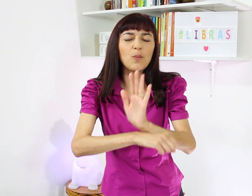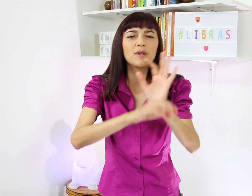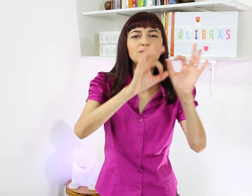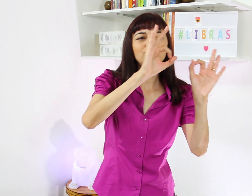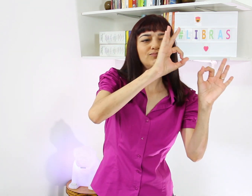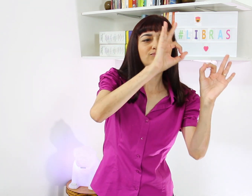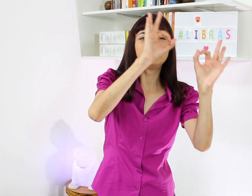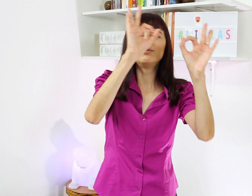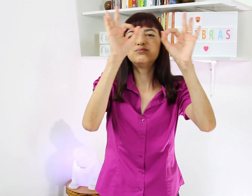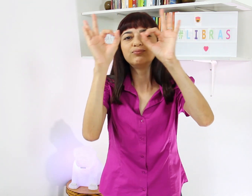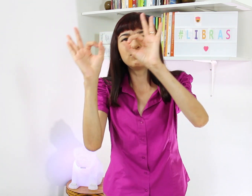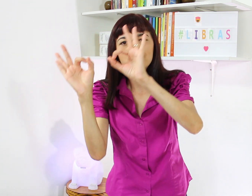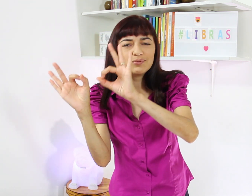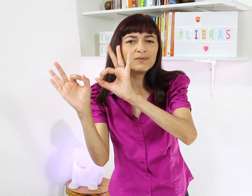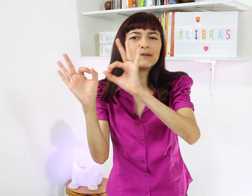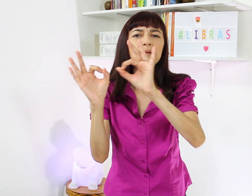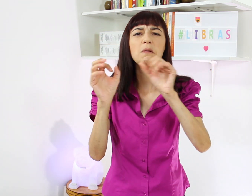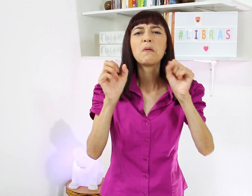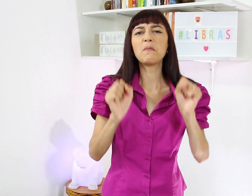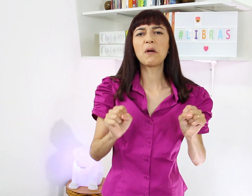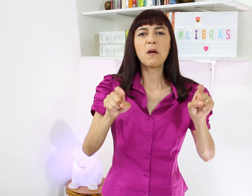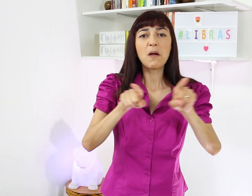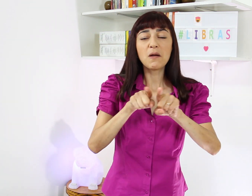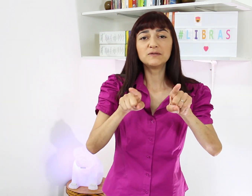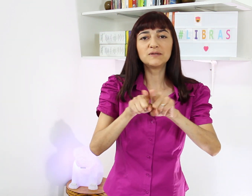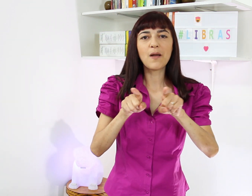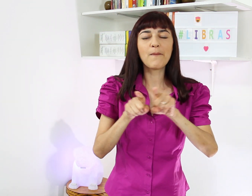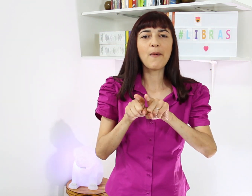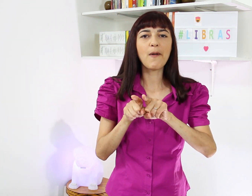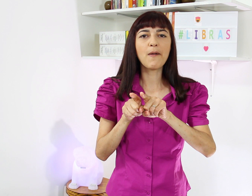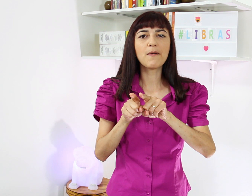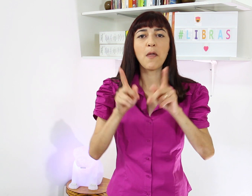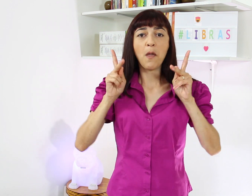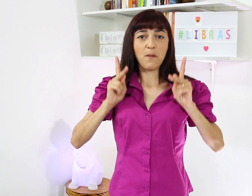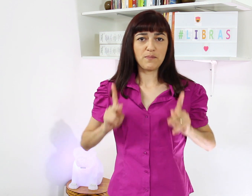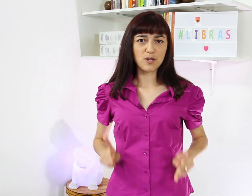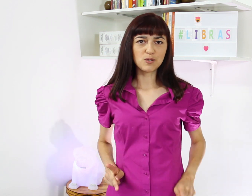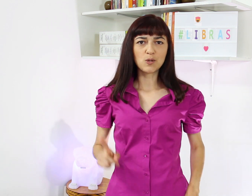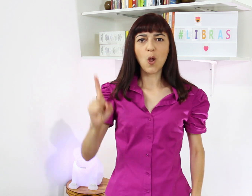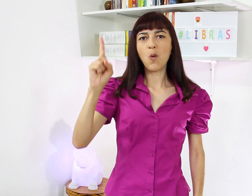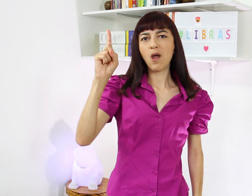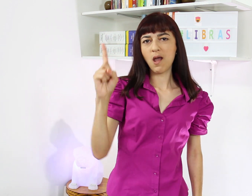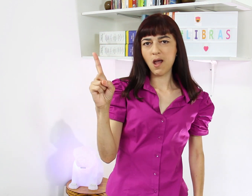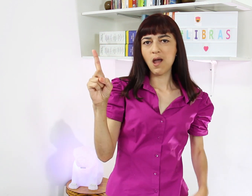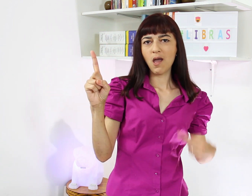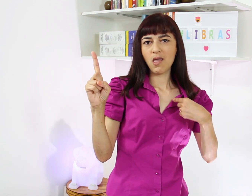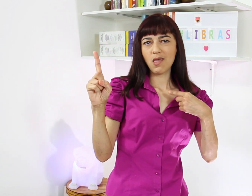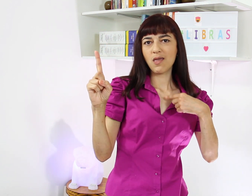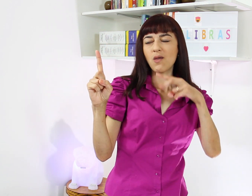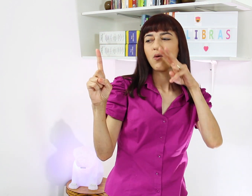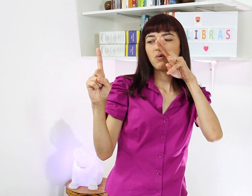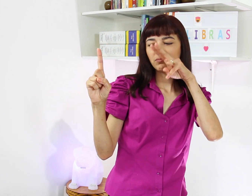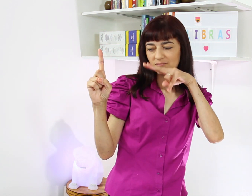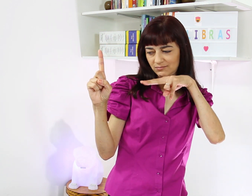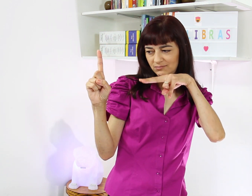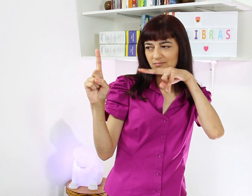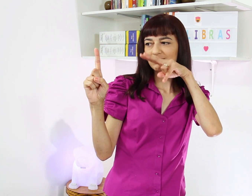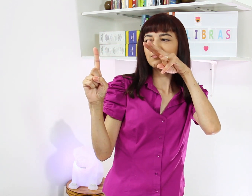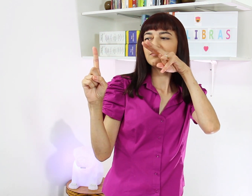ao fim. Pode ser também algumas pessoas, por exemplo, olha, estou olhando para aquela pessoa, dos pés à cabeça, né? Parece junto com o movimento